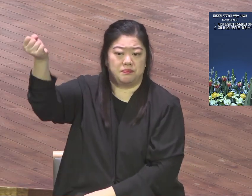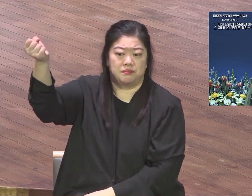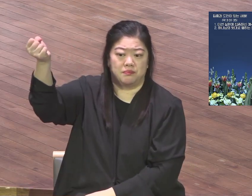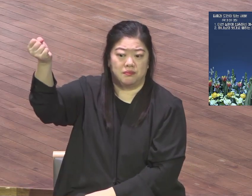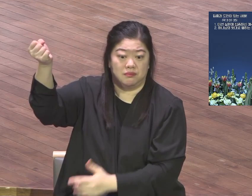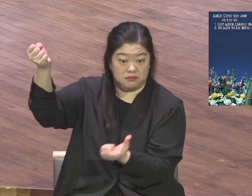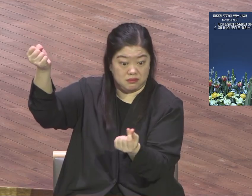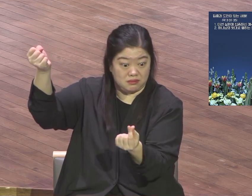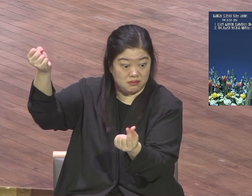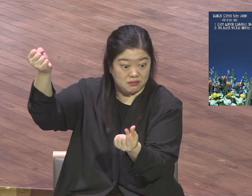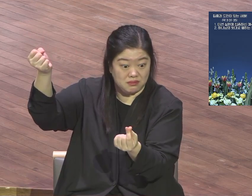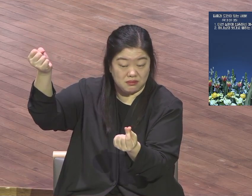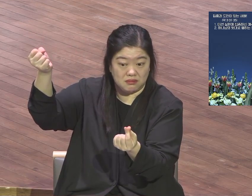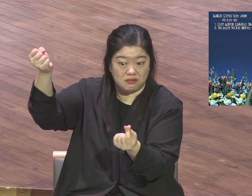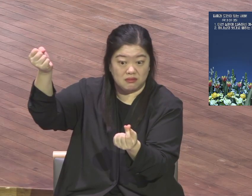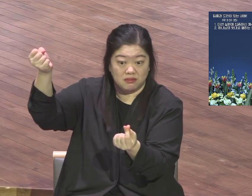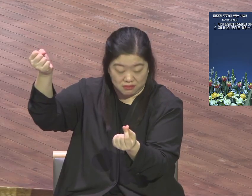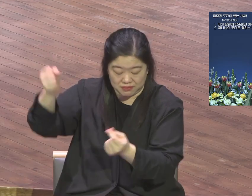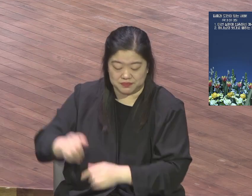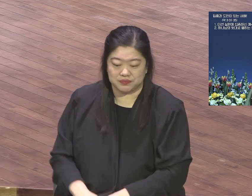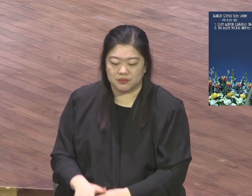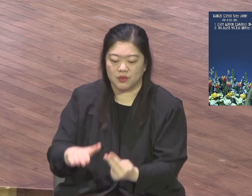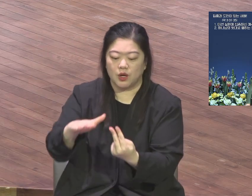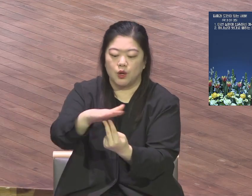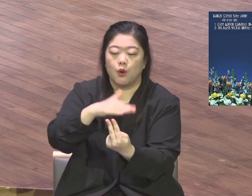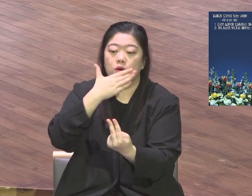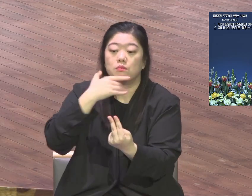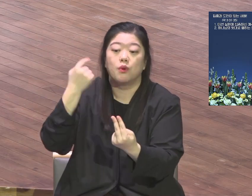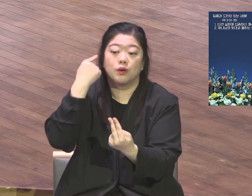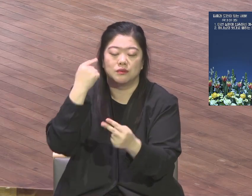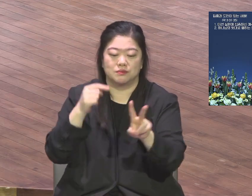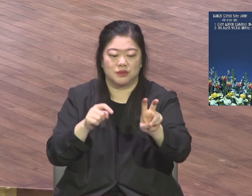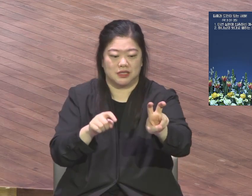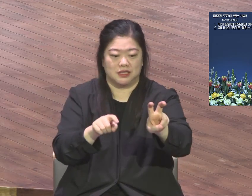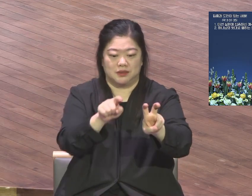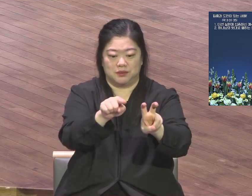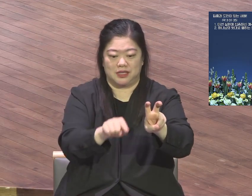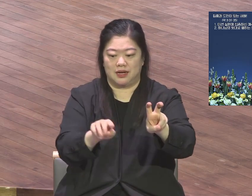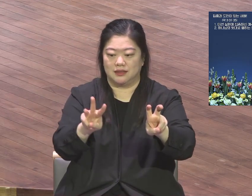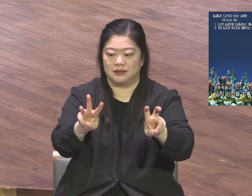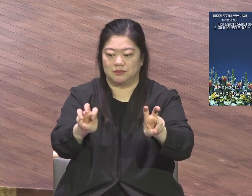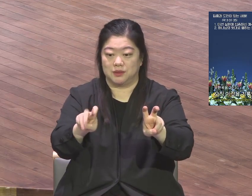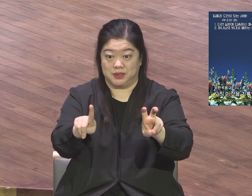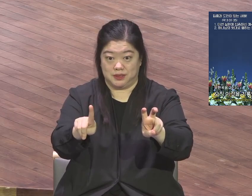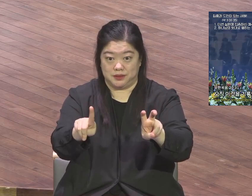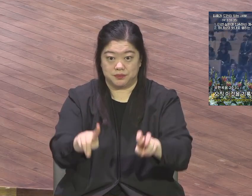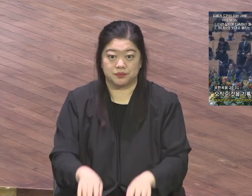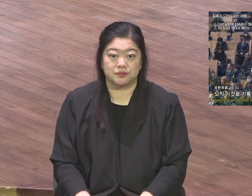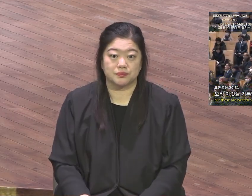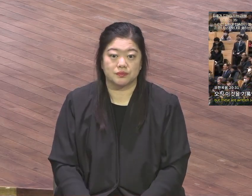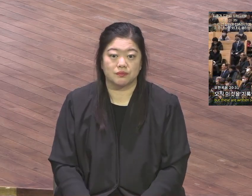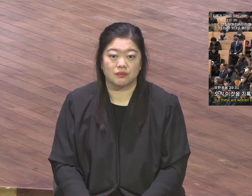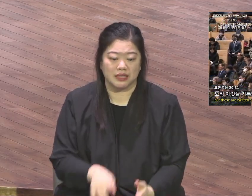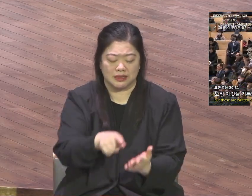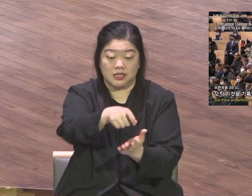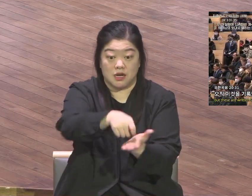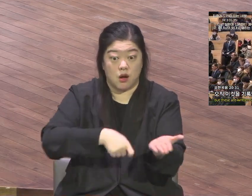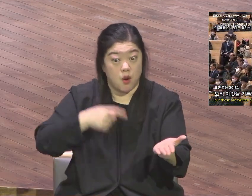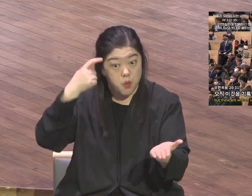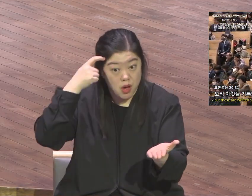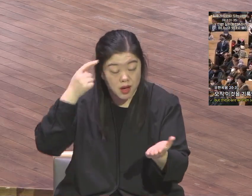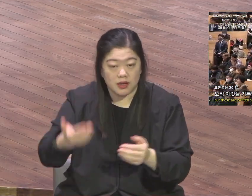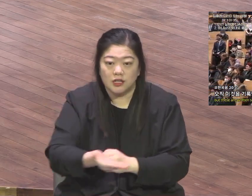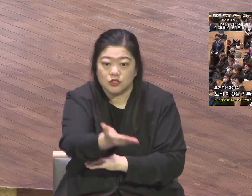선물로 얻으세요. 요한복음 20장 31절에 보면 이 사실을 강조하고 있어요. 오직 이것을 기록하면